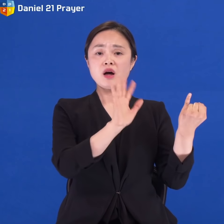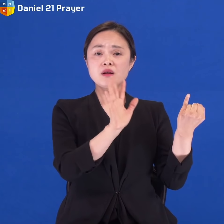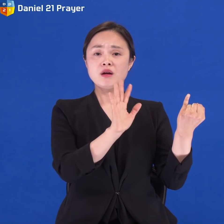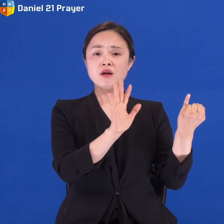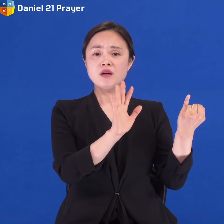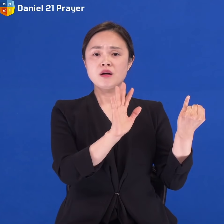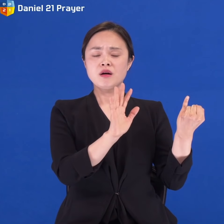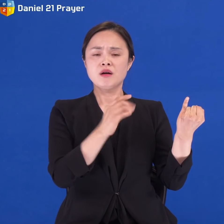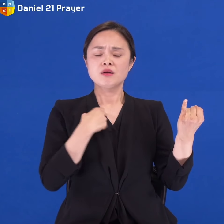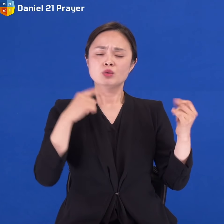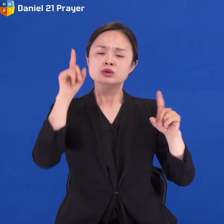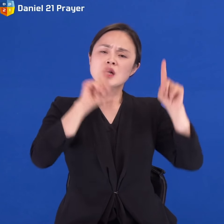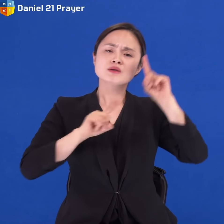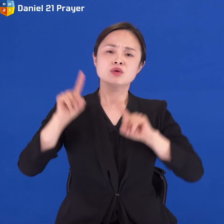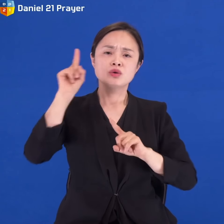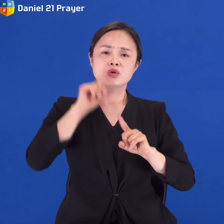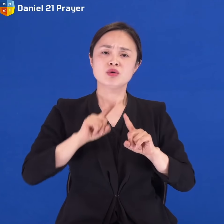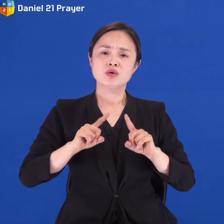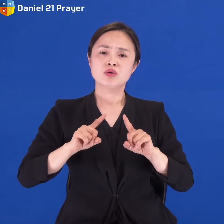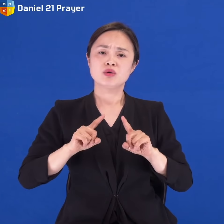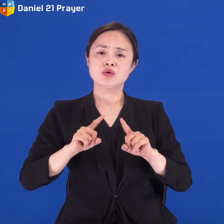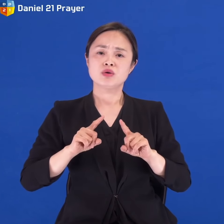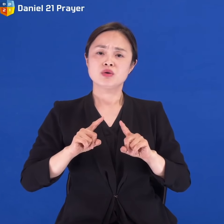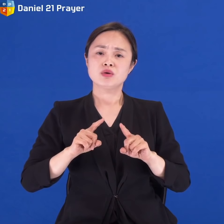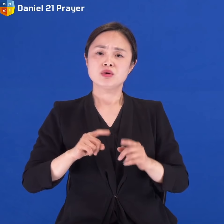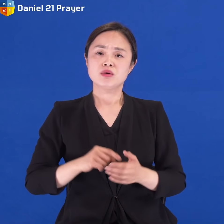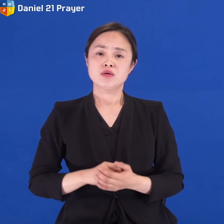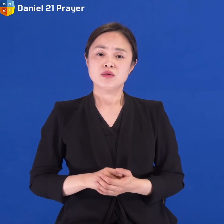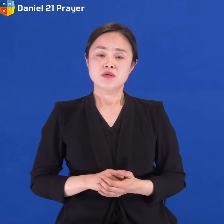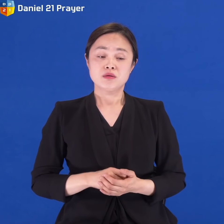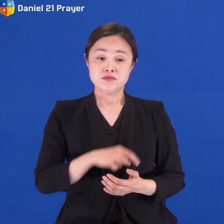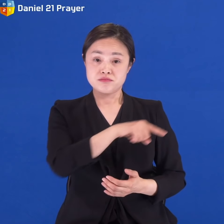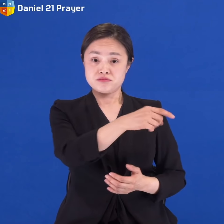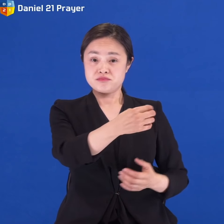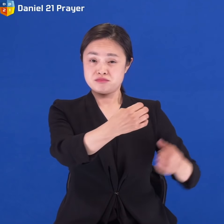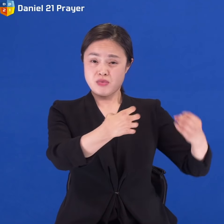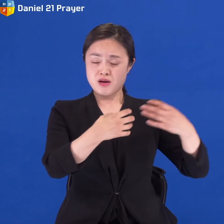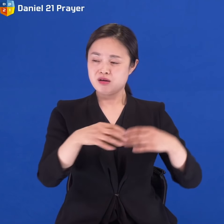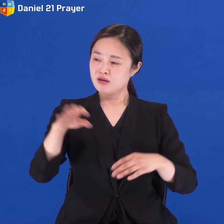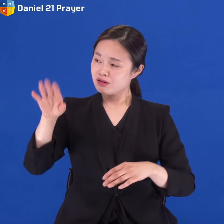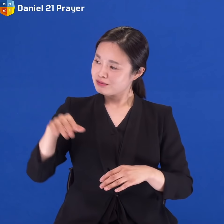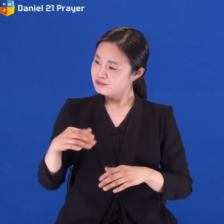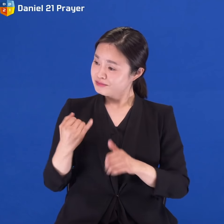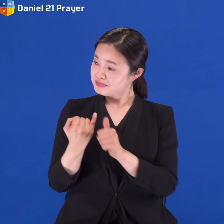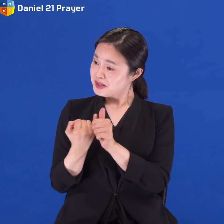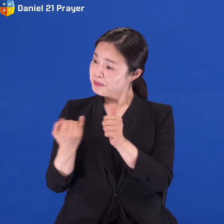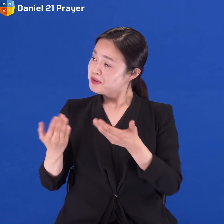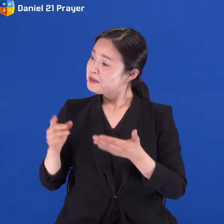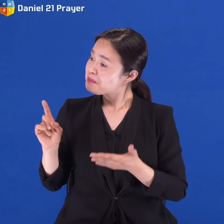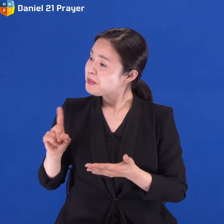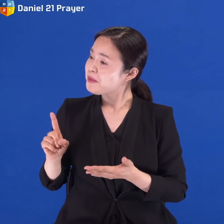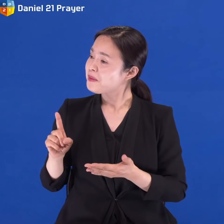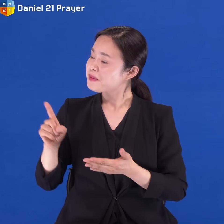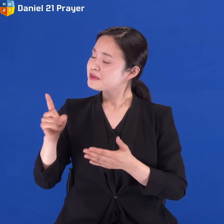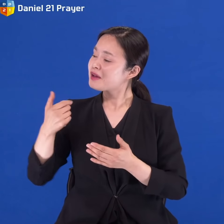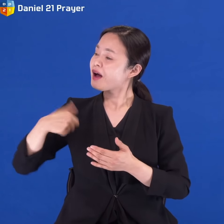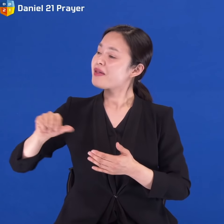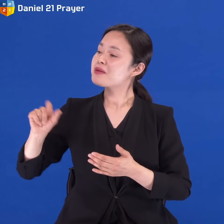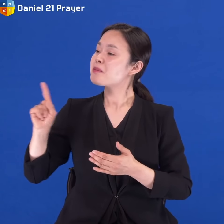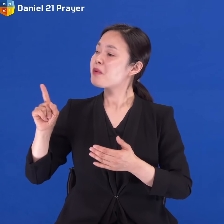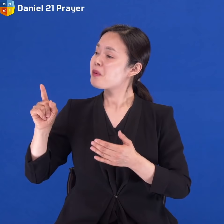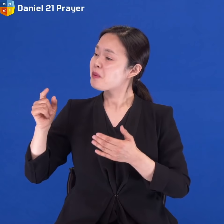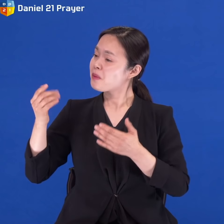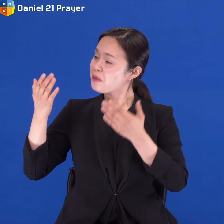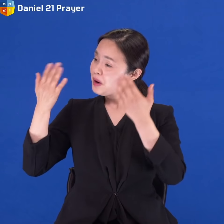되고, 남편 뭐 하세요? 이렇게 호구조사 들어오고, 지금 아이가 몇 학년이에요? 전공은 뭐예요? 학교는